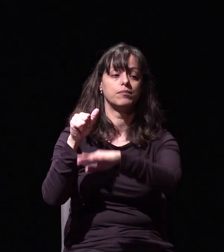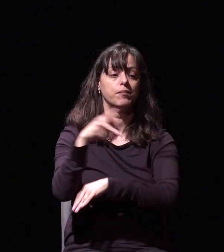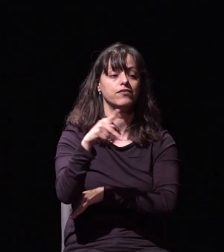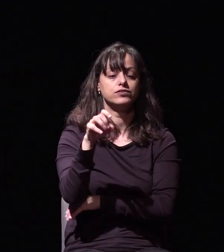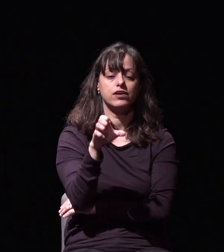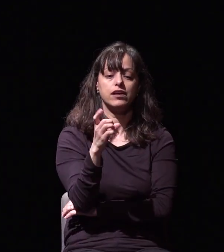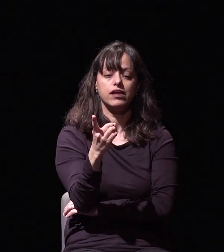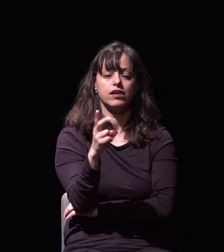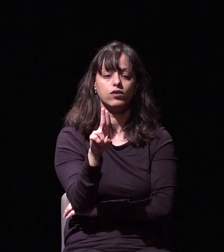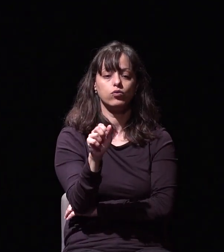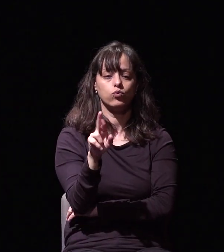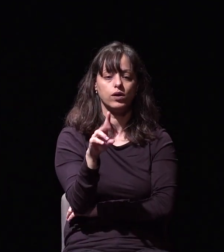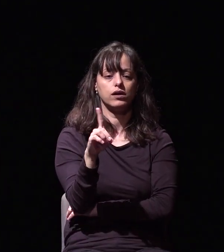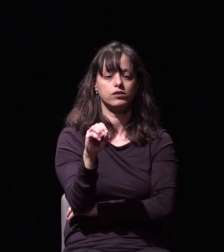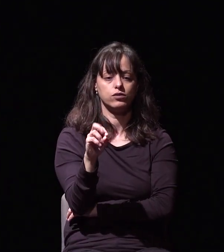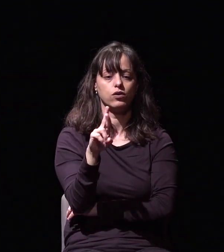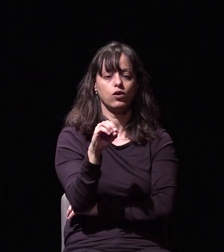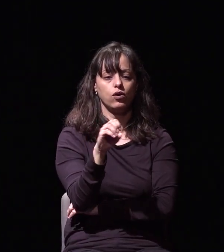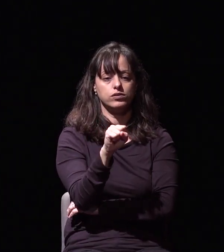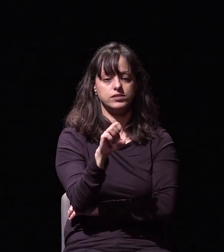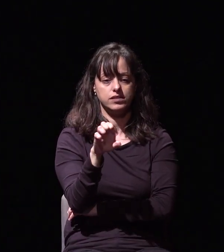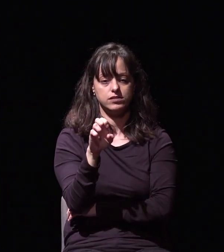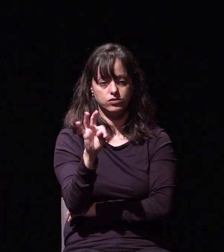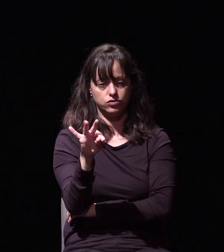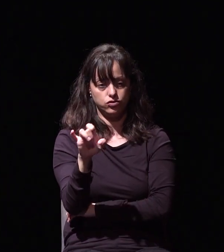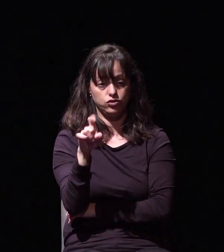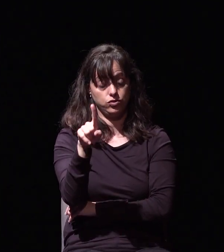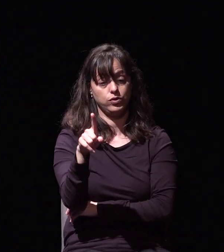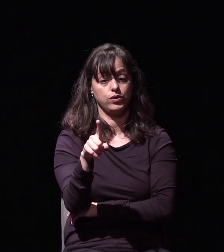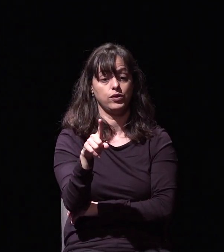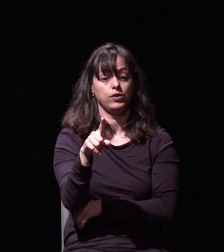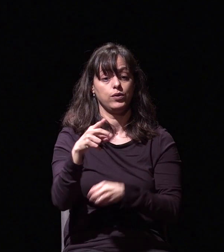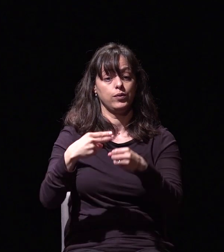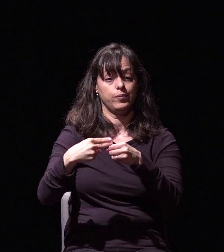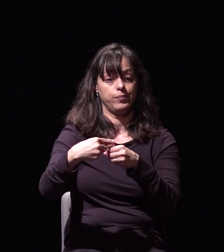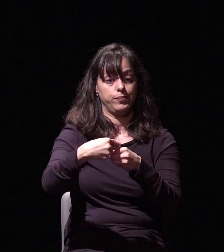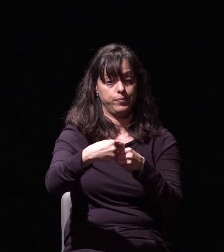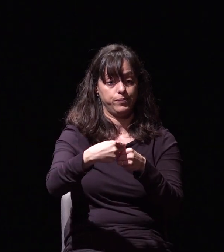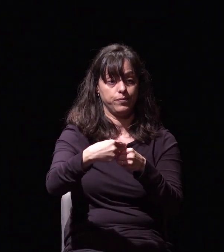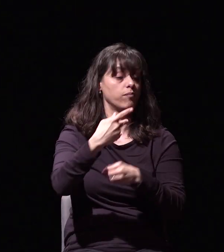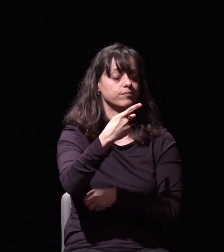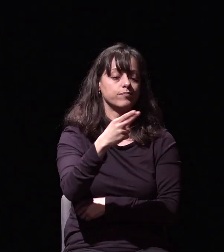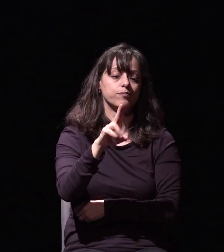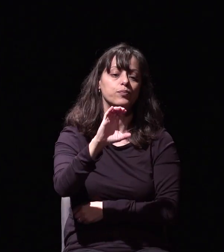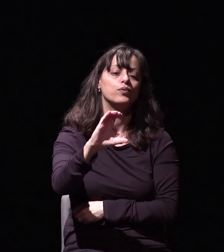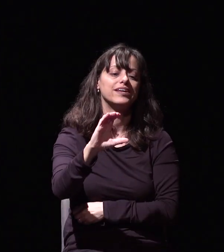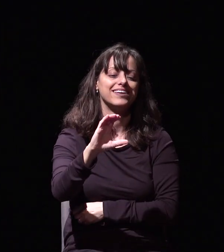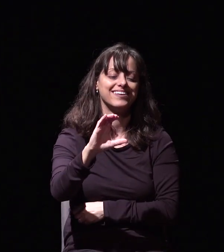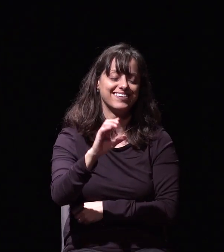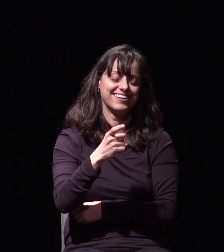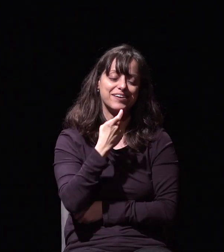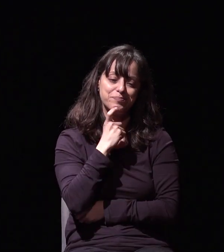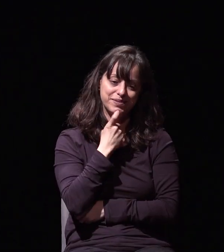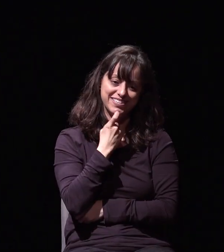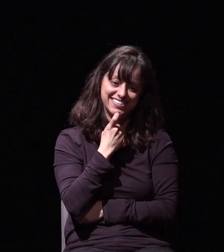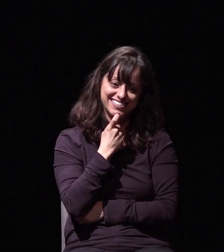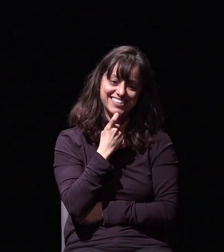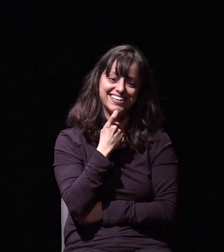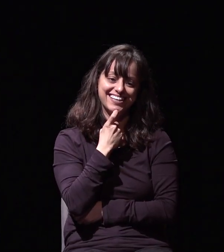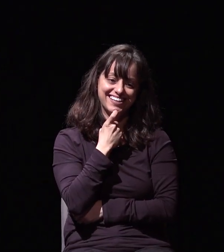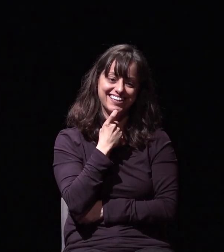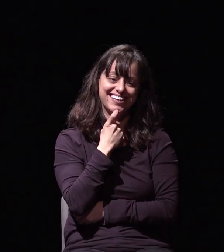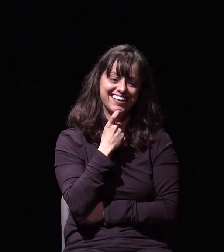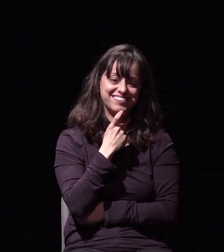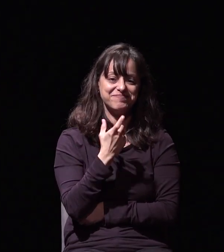Faculdade de Arquitetura e Urbanismo da PUC de Campinas, com mestrado pela Faculdade de Arquitetura e Urbanismo da Universidade Federal da